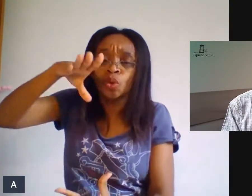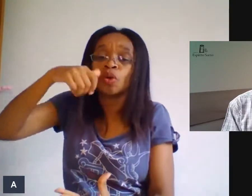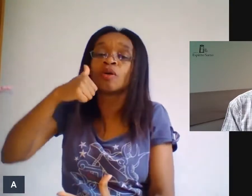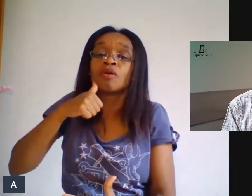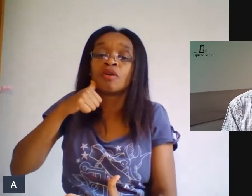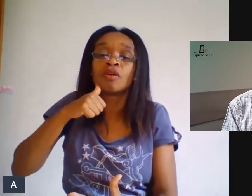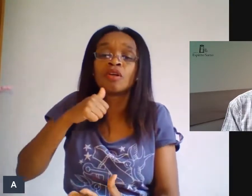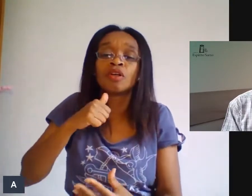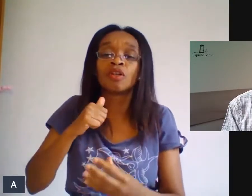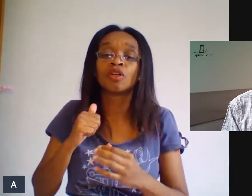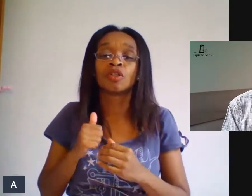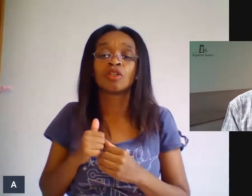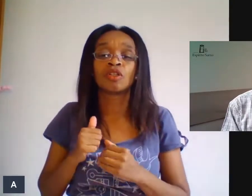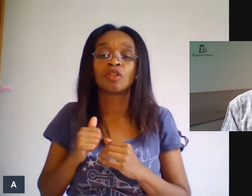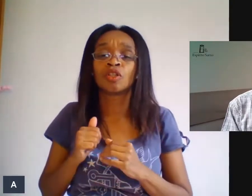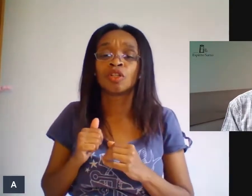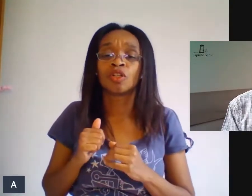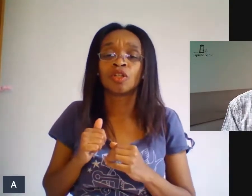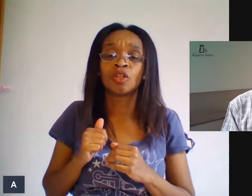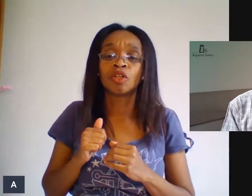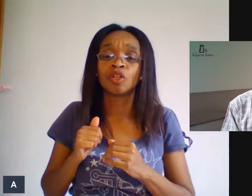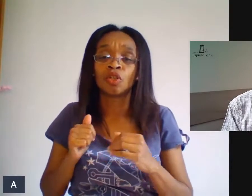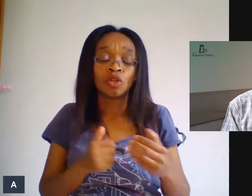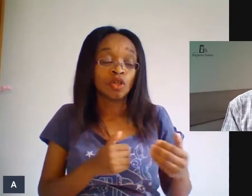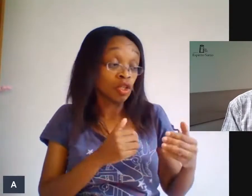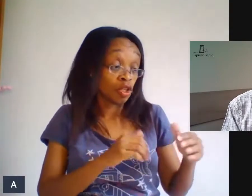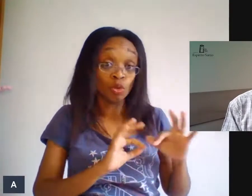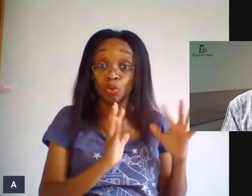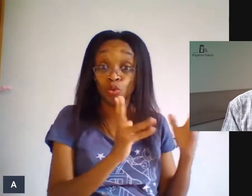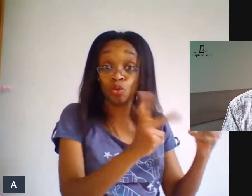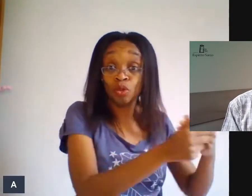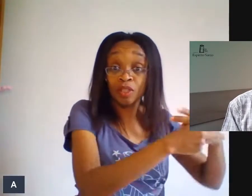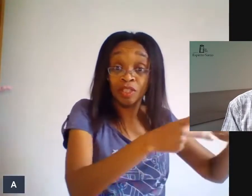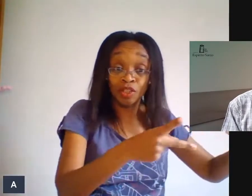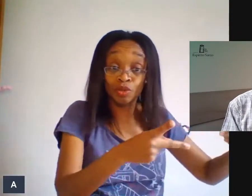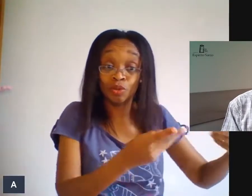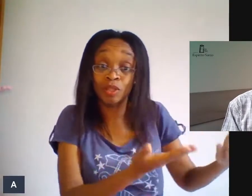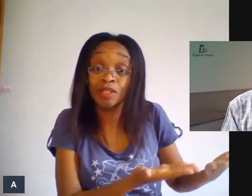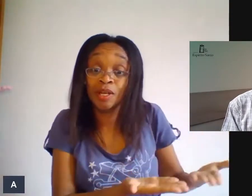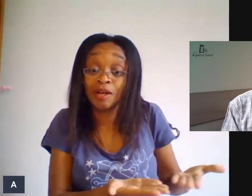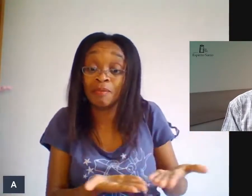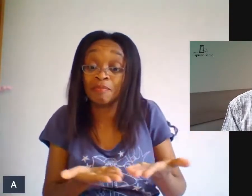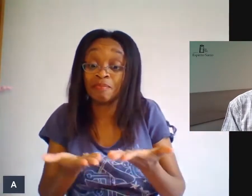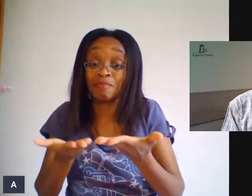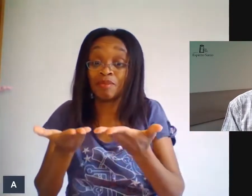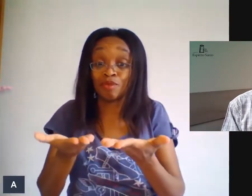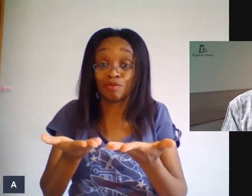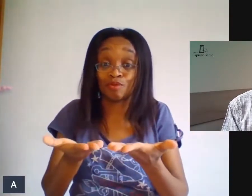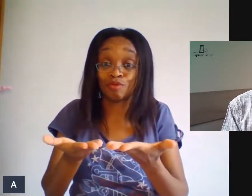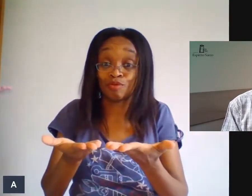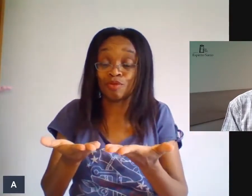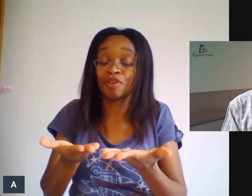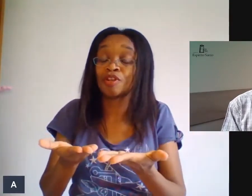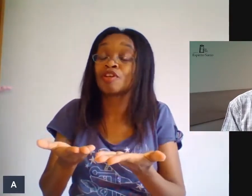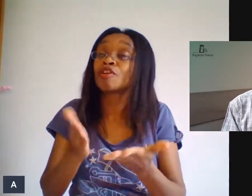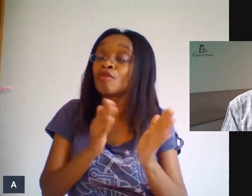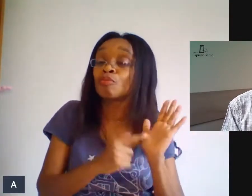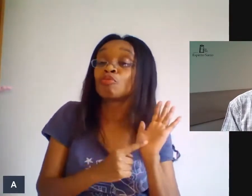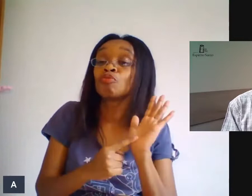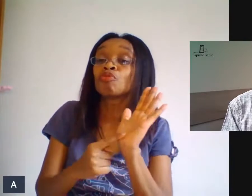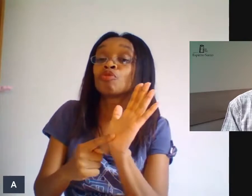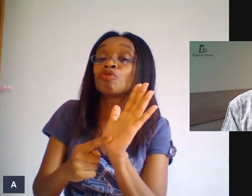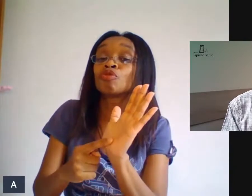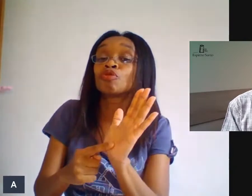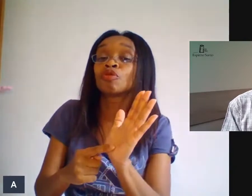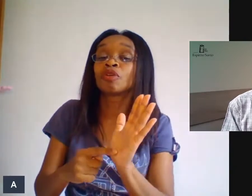Tudo que ele tinha criado antigamente, ele colocou à disposição do homem. A palavra de Deus fala que Deus fala para